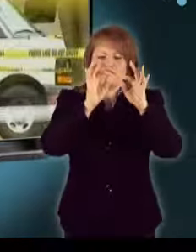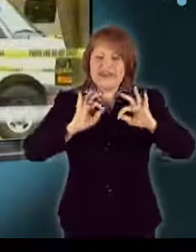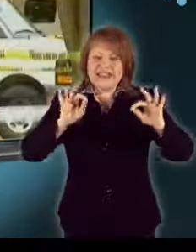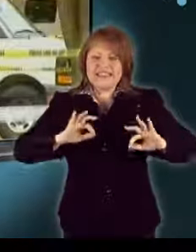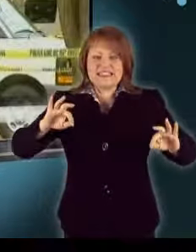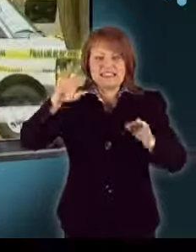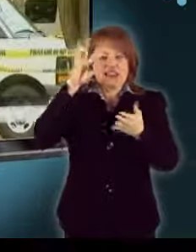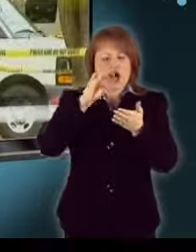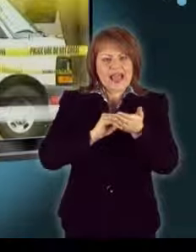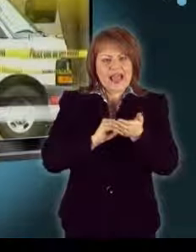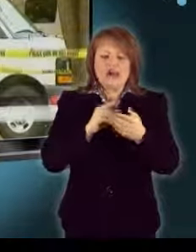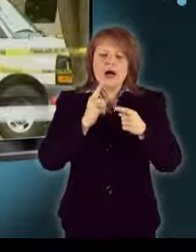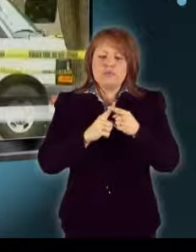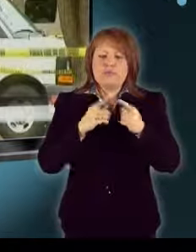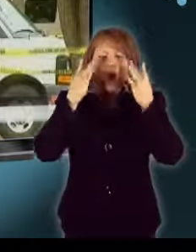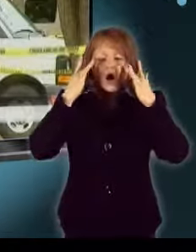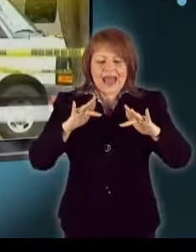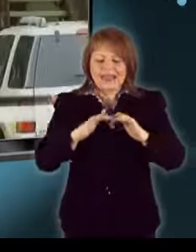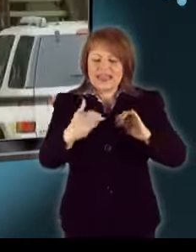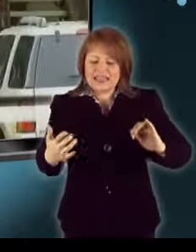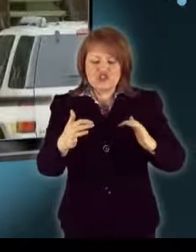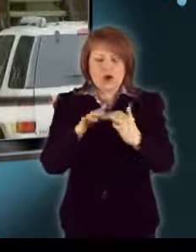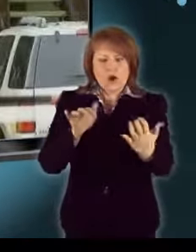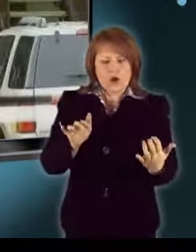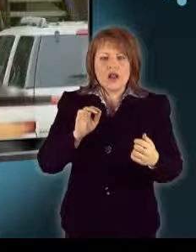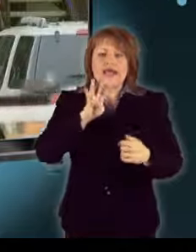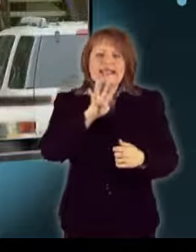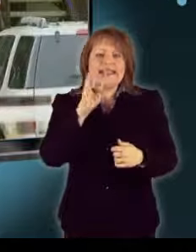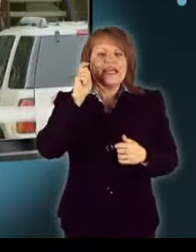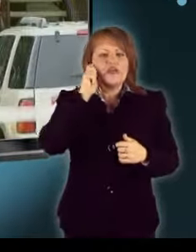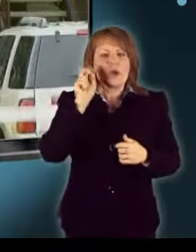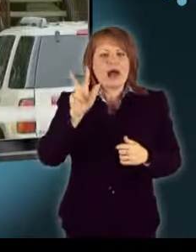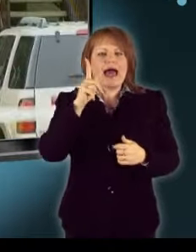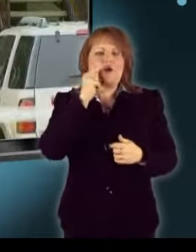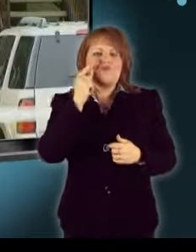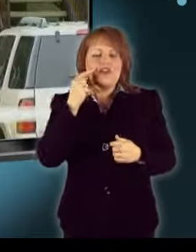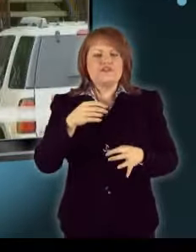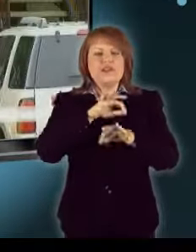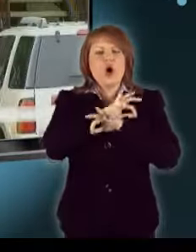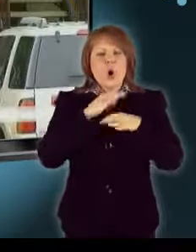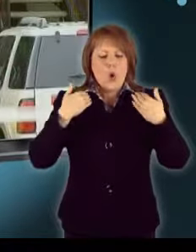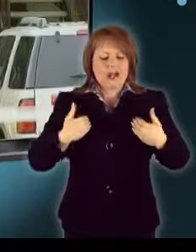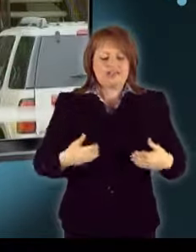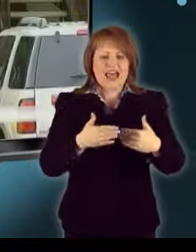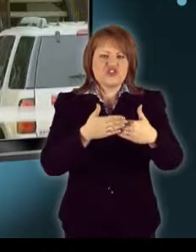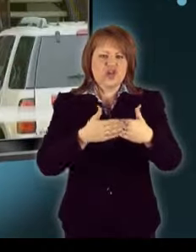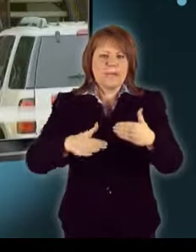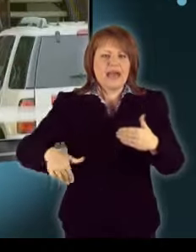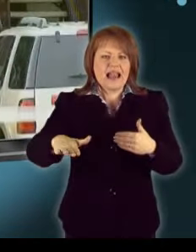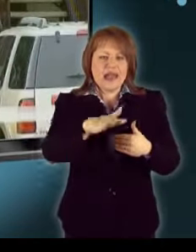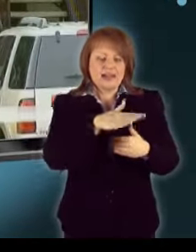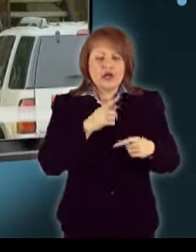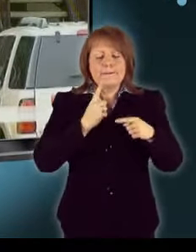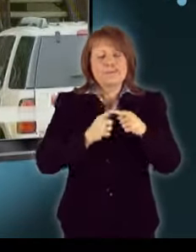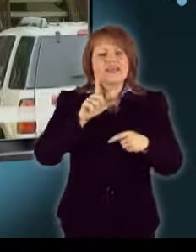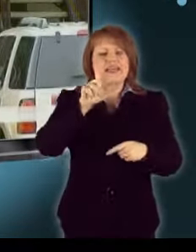kicsomagolt karácsonyi ajándékok voltak a négy nő és három férfi holtteste mellett. A helyszínelők még két lőfegyvert is